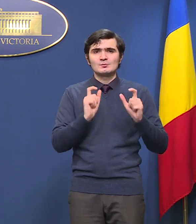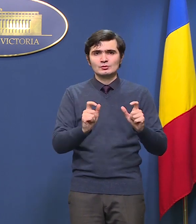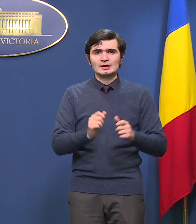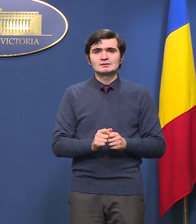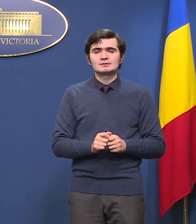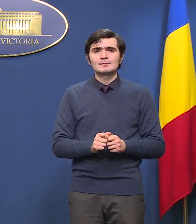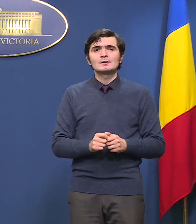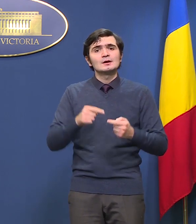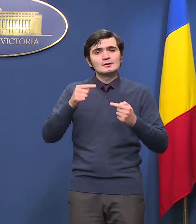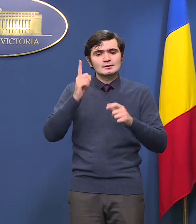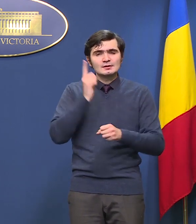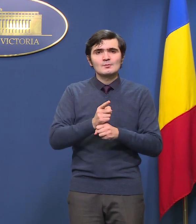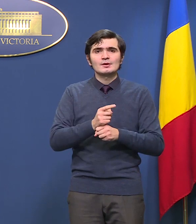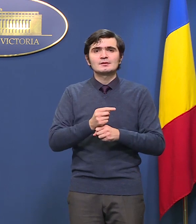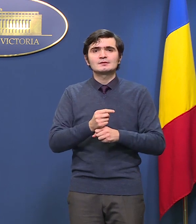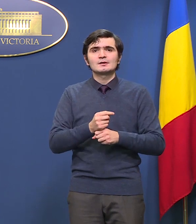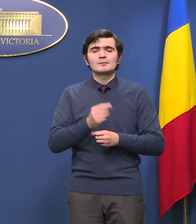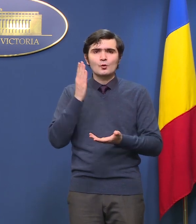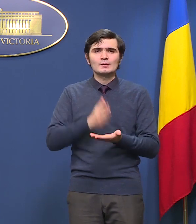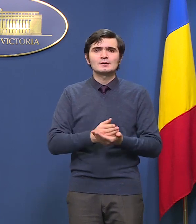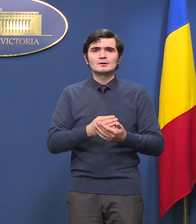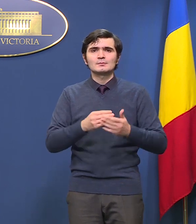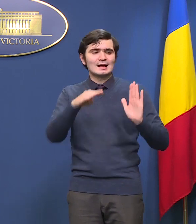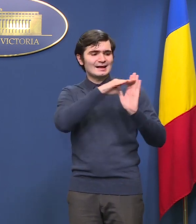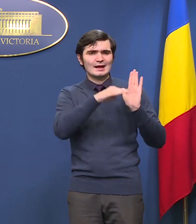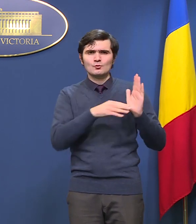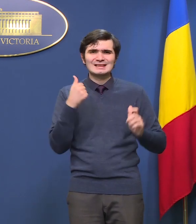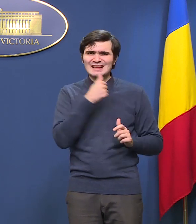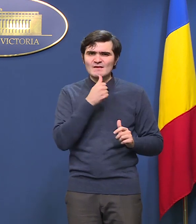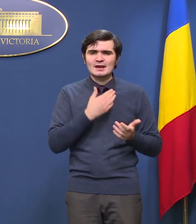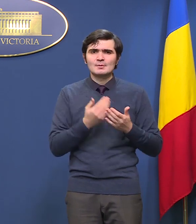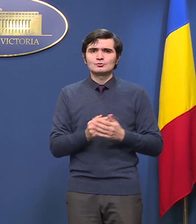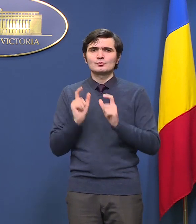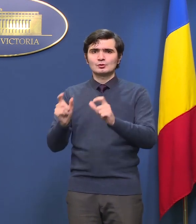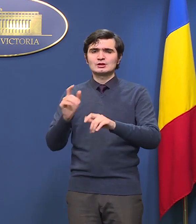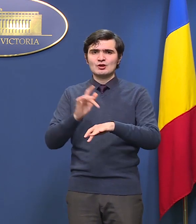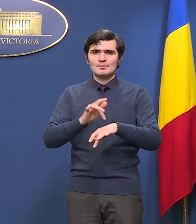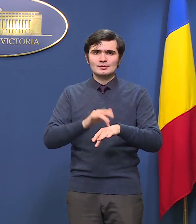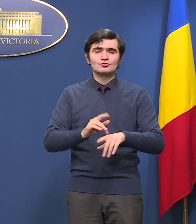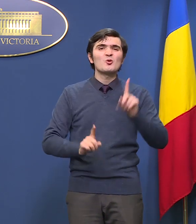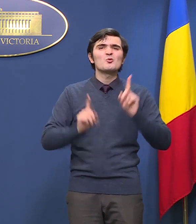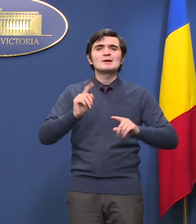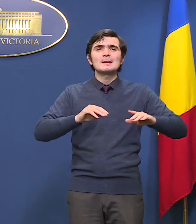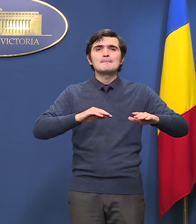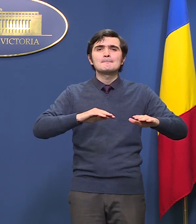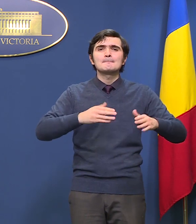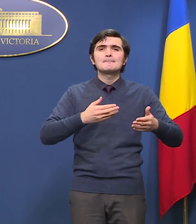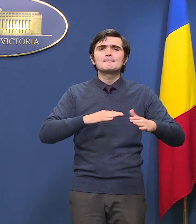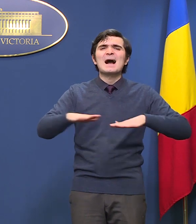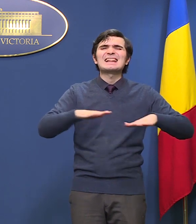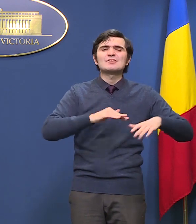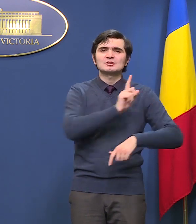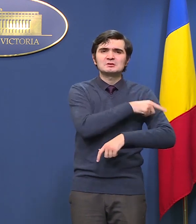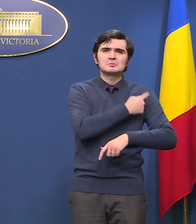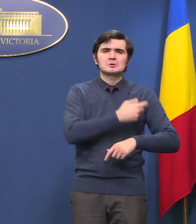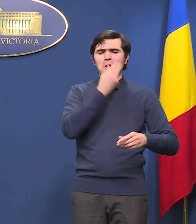spital reguli foarte stricte de protejare a medicilor. Aici, pe de o parte, au fost unii manageri care au neglijat astfel de măsuri de protecție, pe de